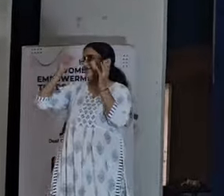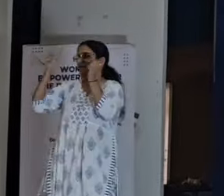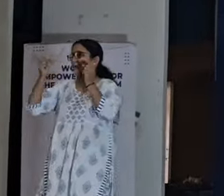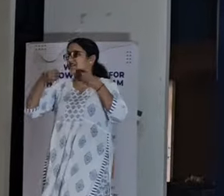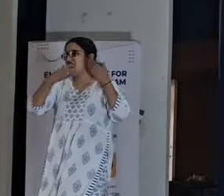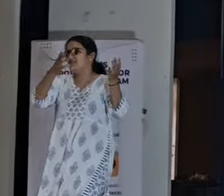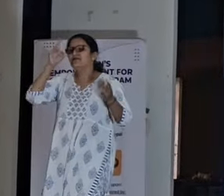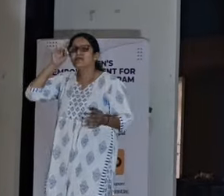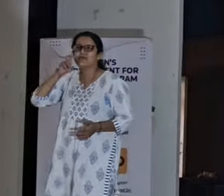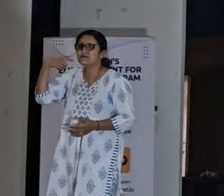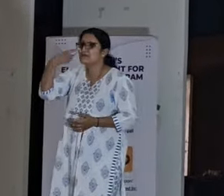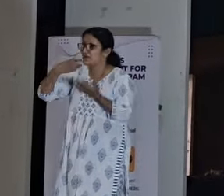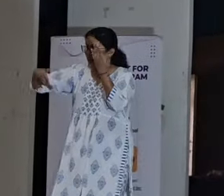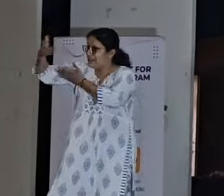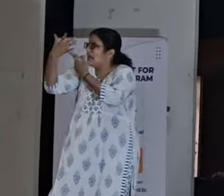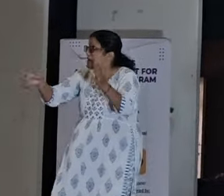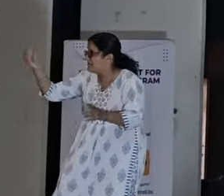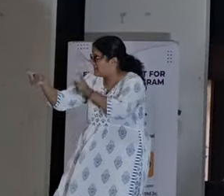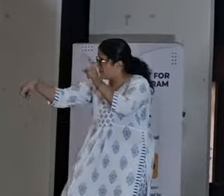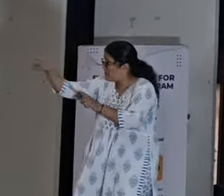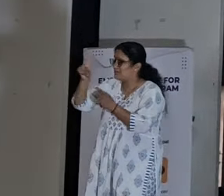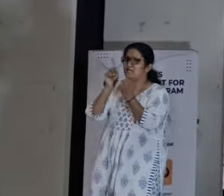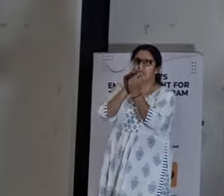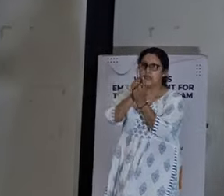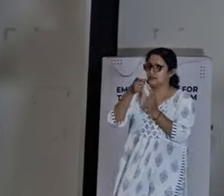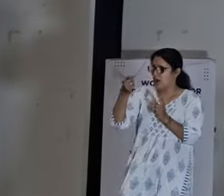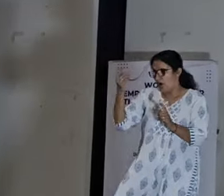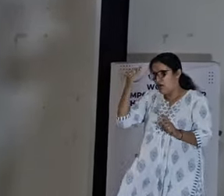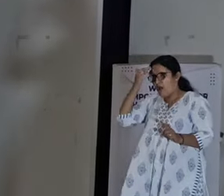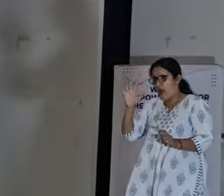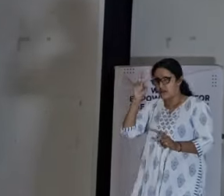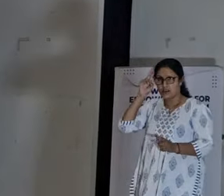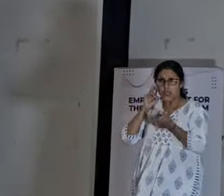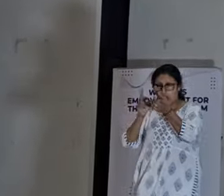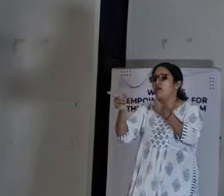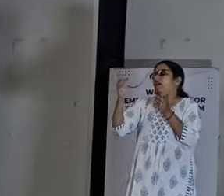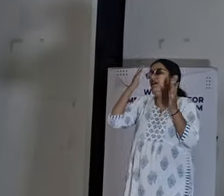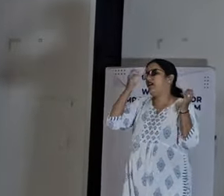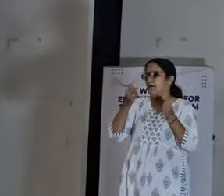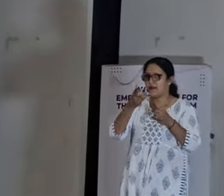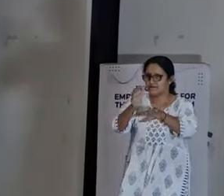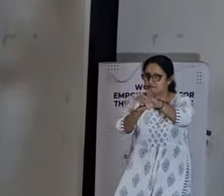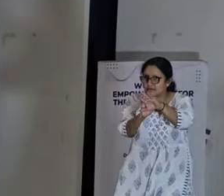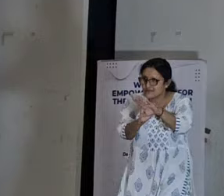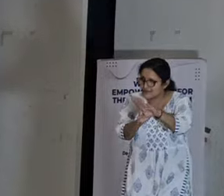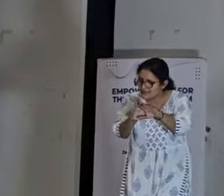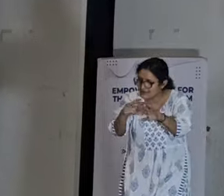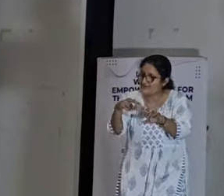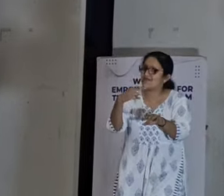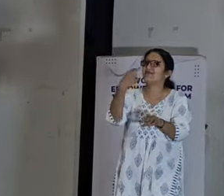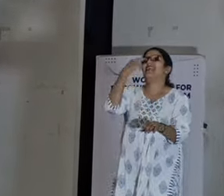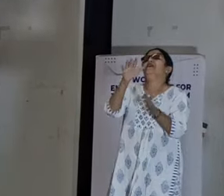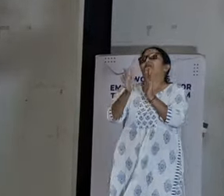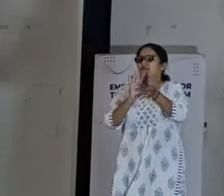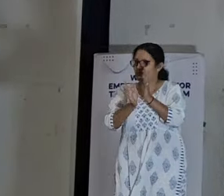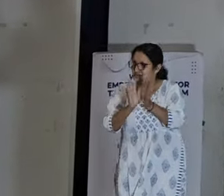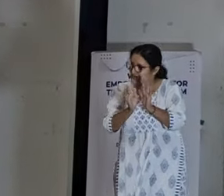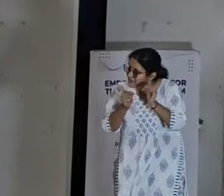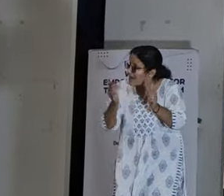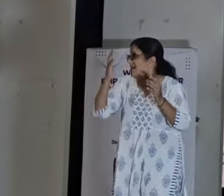अपनी नजर इधर उधर घुमा देंगे, तो अशर लोगों को आप कैसे बता सकते हैं? आप धीरे से उनको होल्ड करके मैं हूँ और मैं आपसे बात करना चाह रहा हूँ, तो इजीली